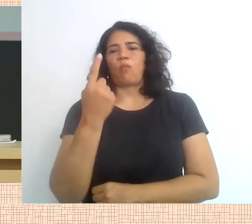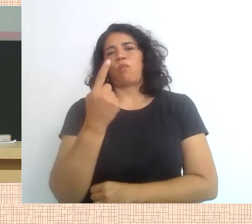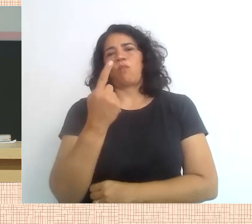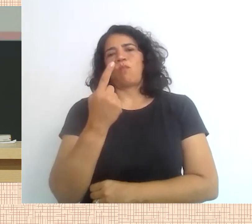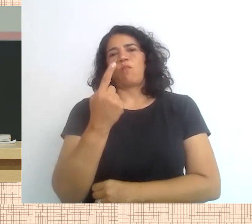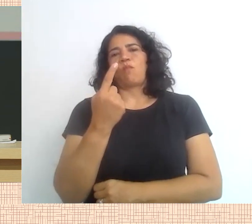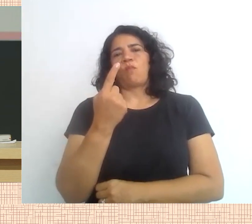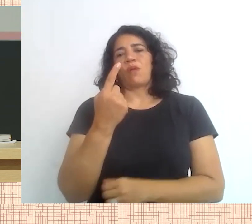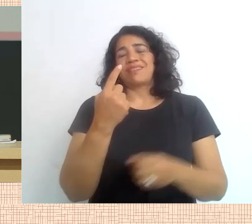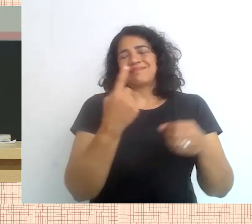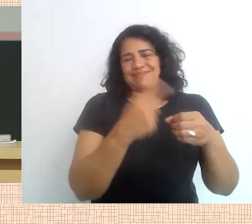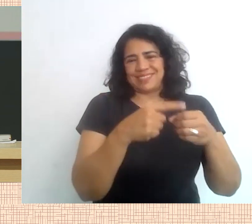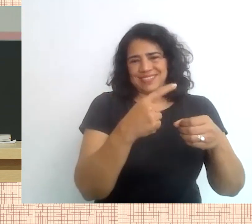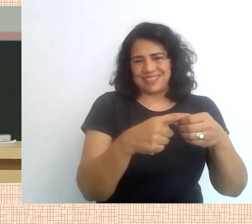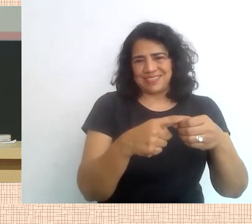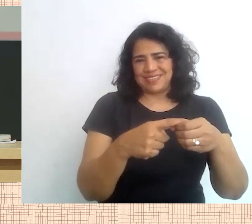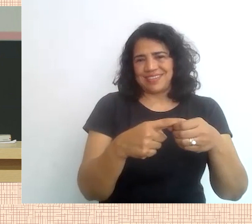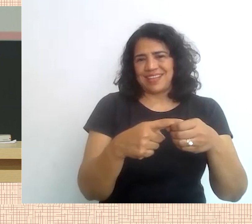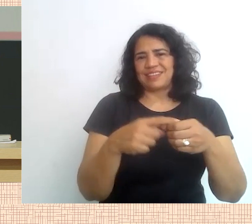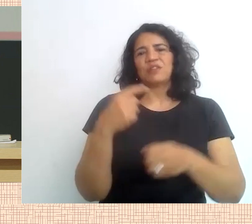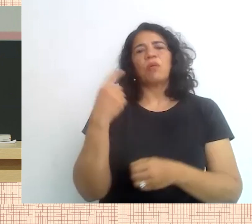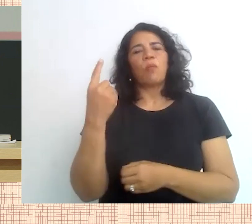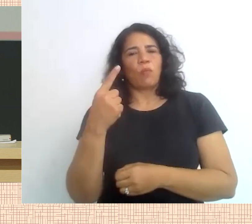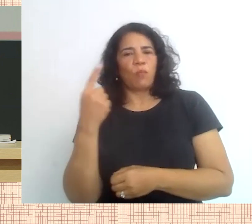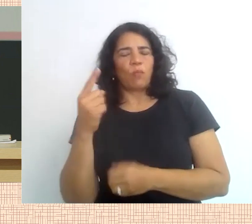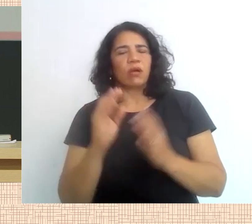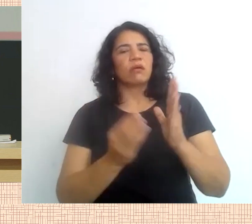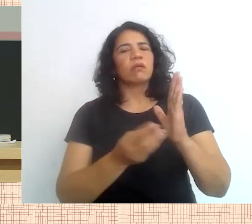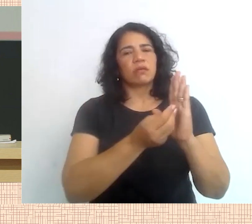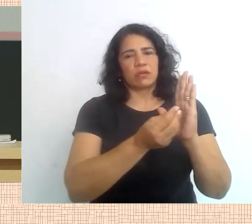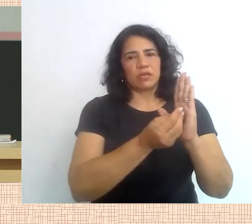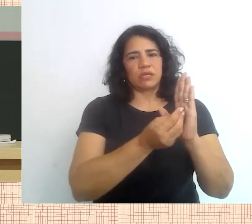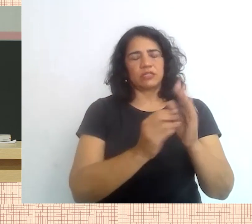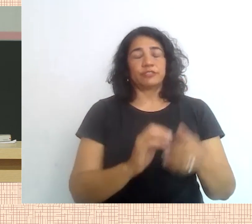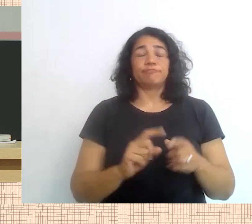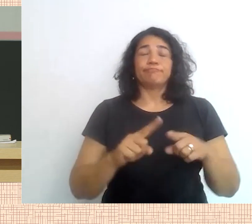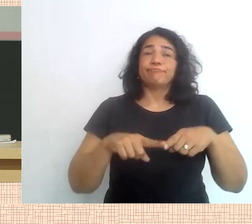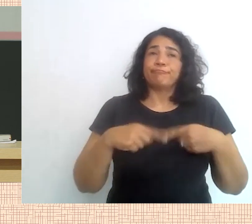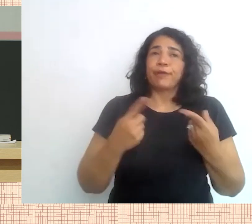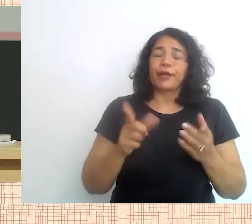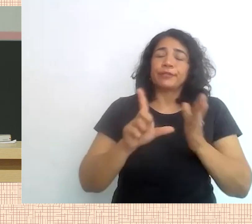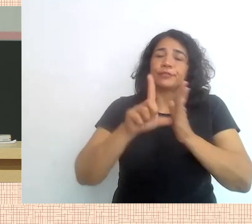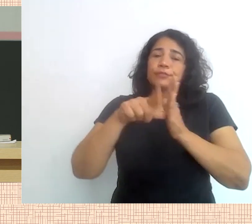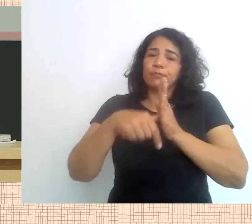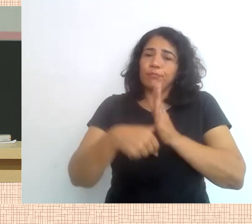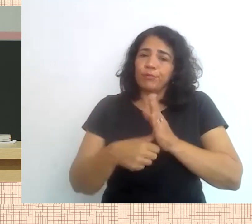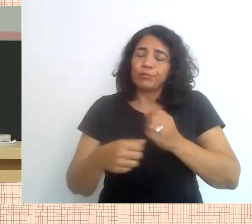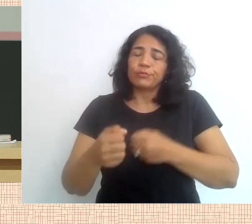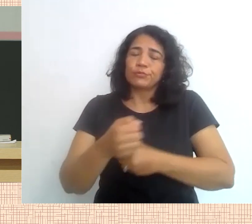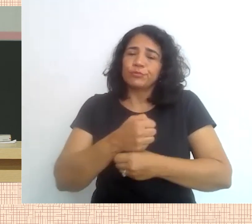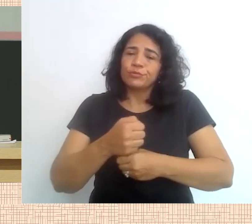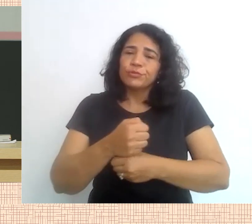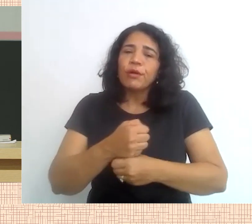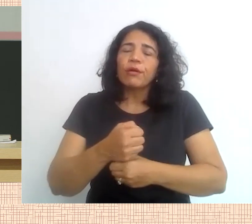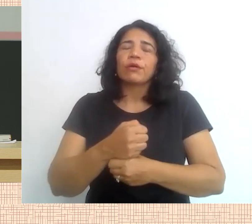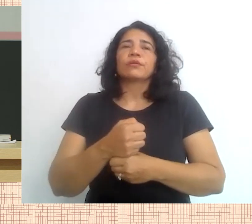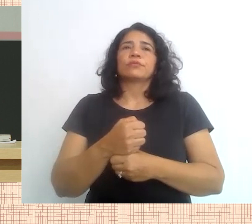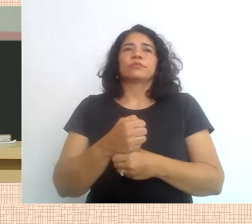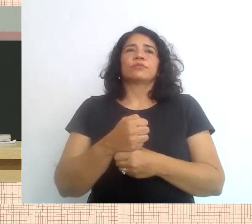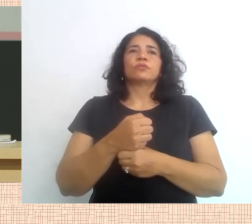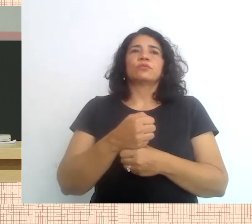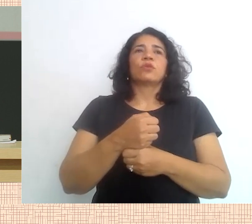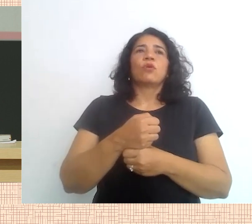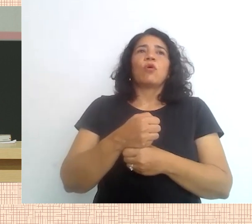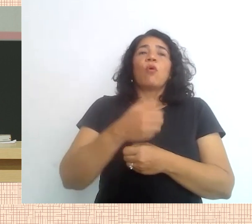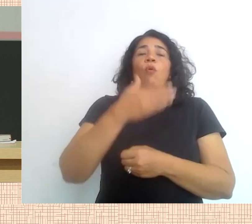da igreja em cada cidade. Infelizmente, com o passar dos anos, o homem passou a se dividir por divergências